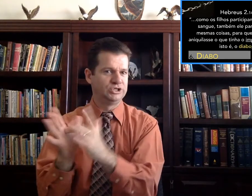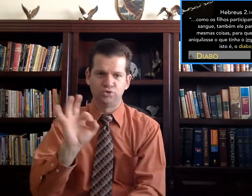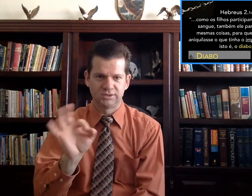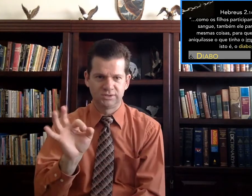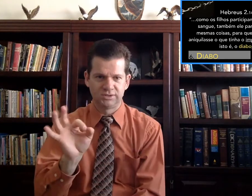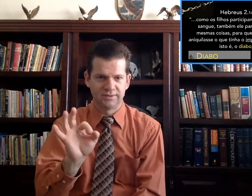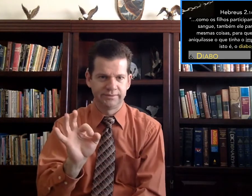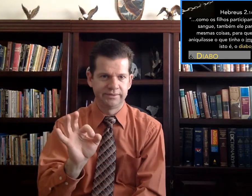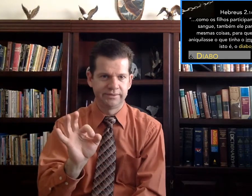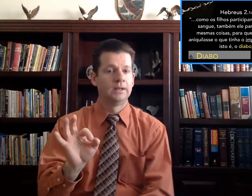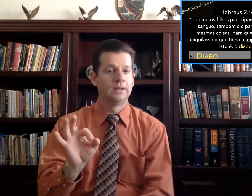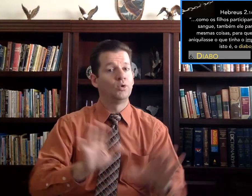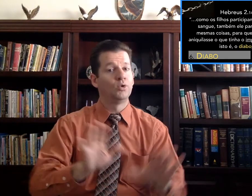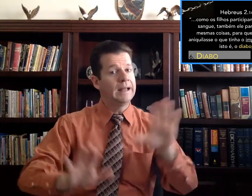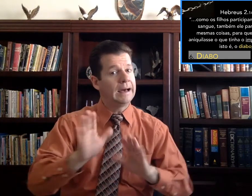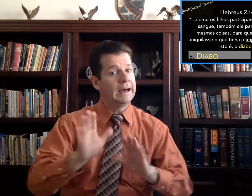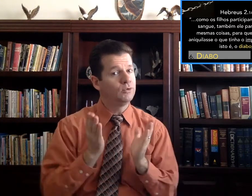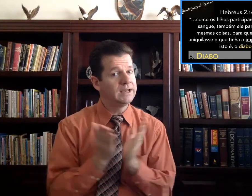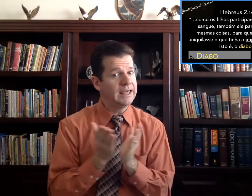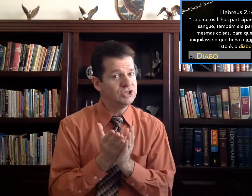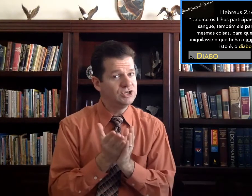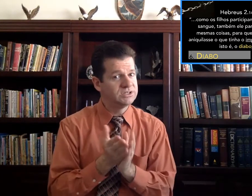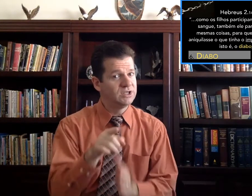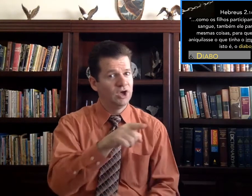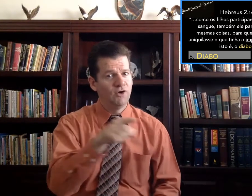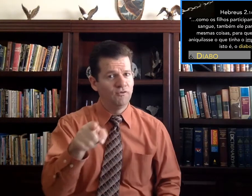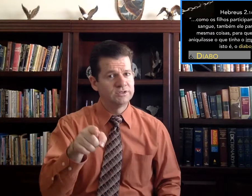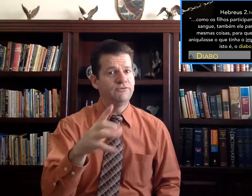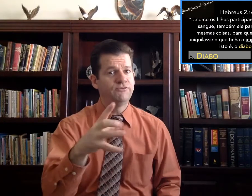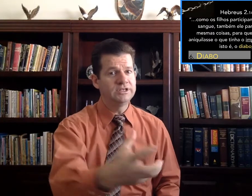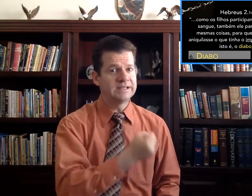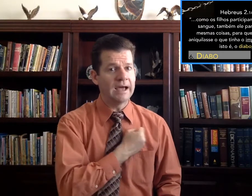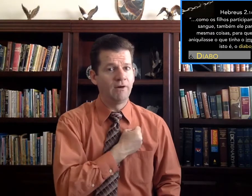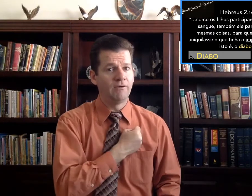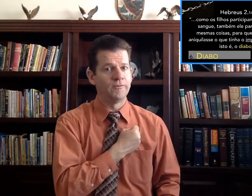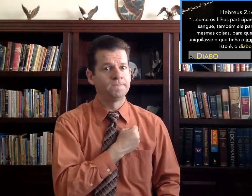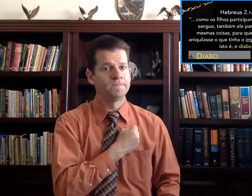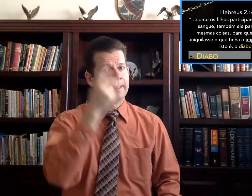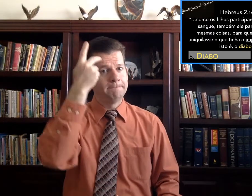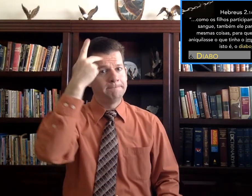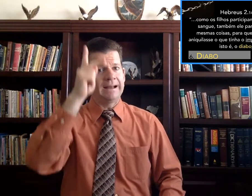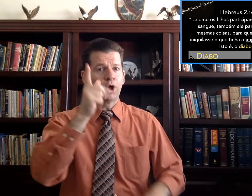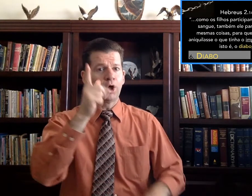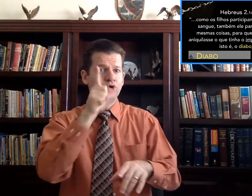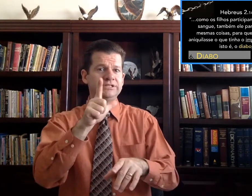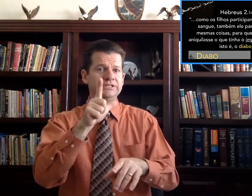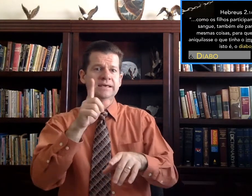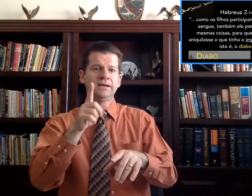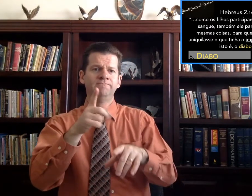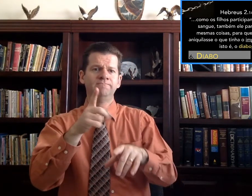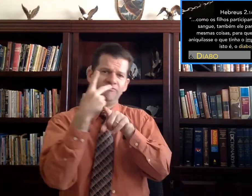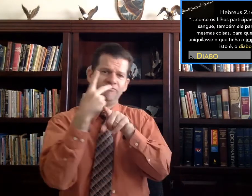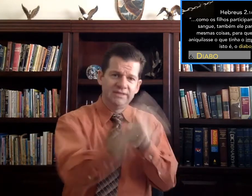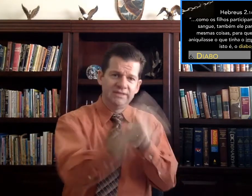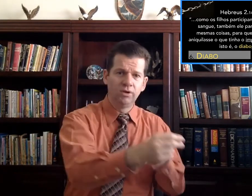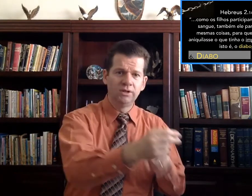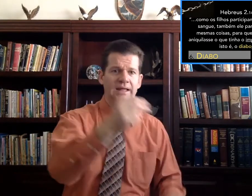Jesus. Cuidado, crentes, você foi salvo para conseguir derrotar